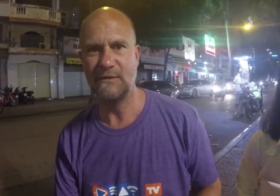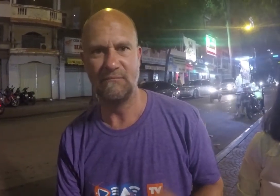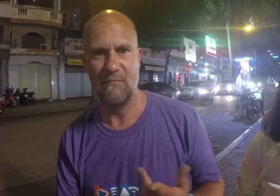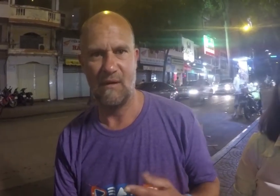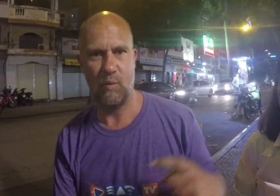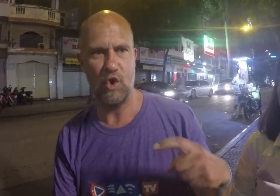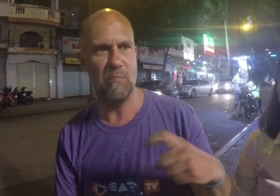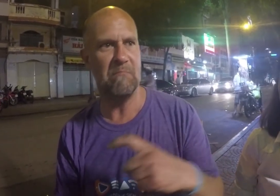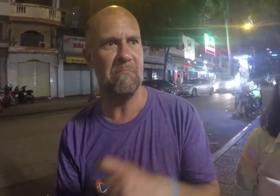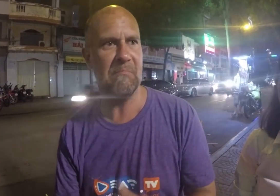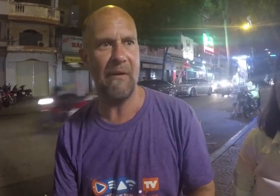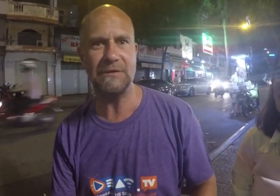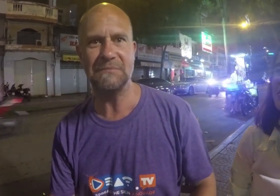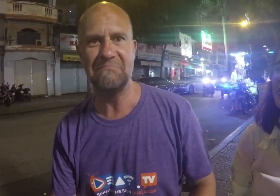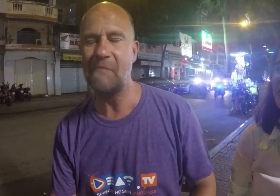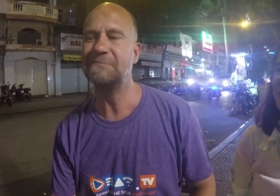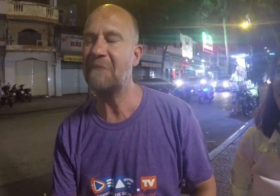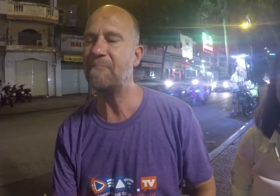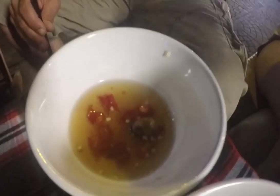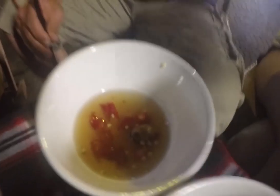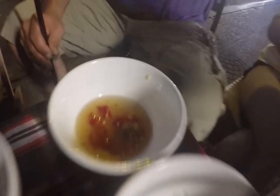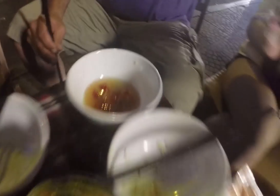Die Scheiße schmeckt nach Wurm, sonst nichts.